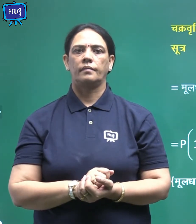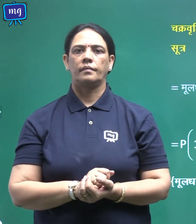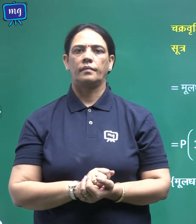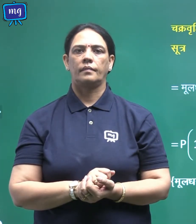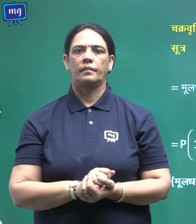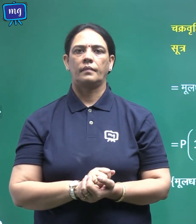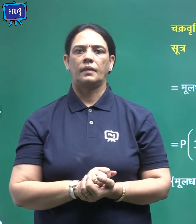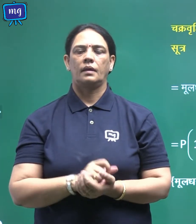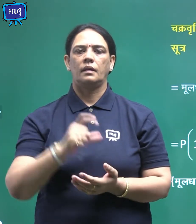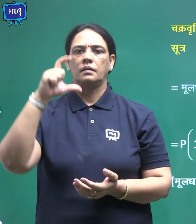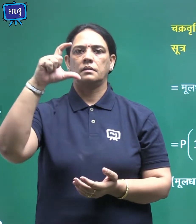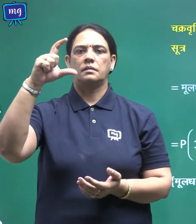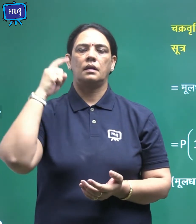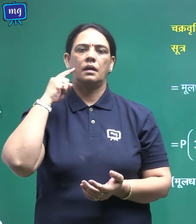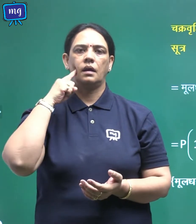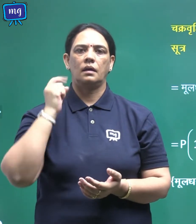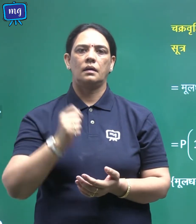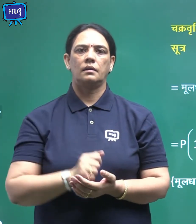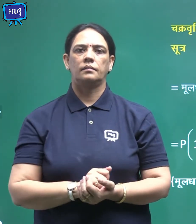चक्रवृद्धि ब्याज